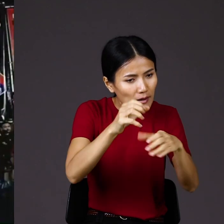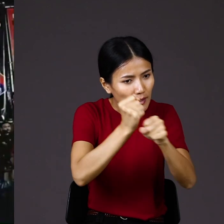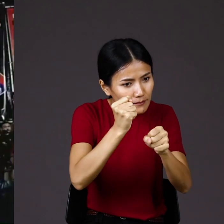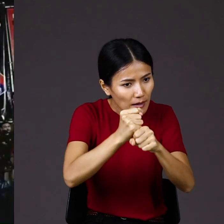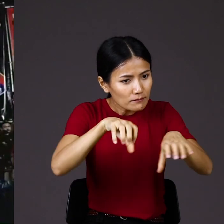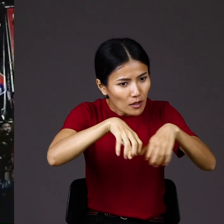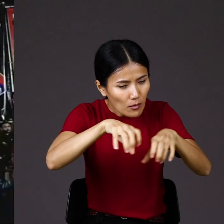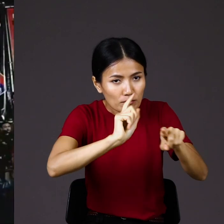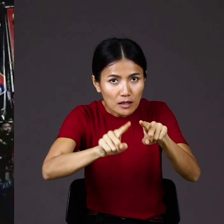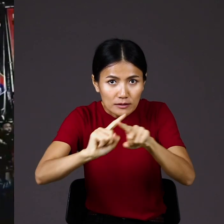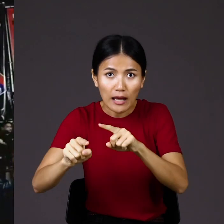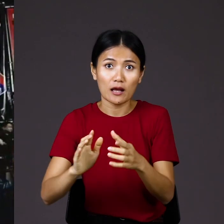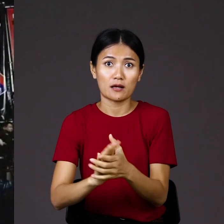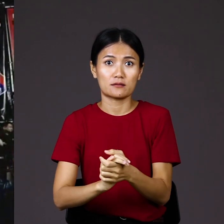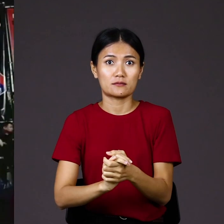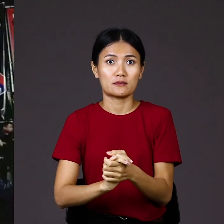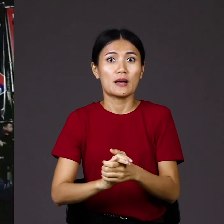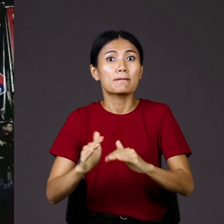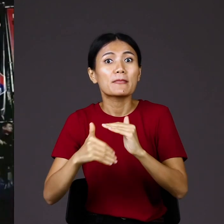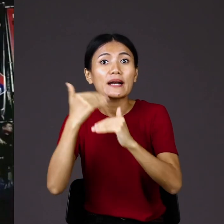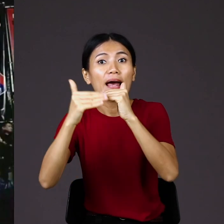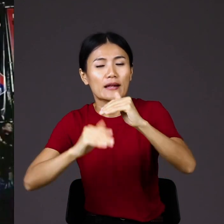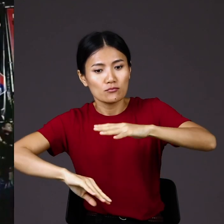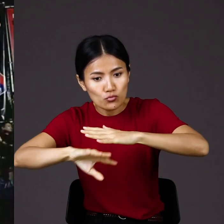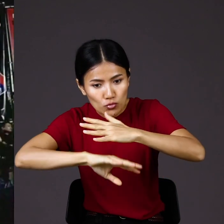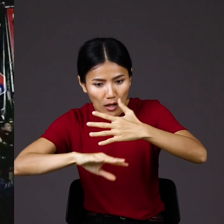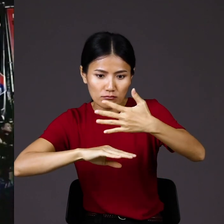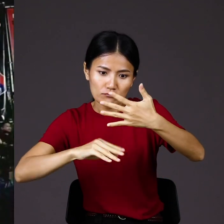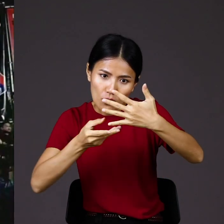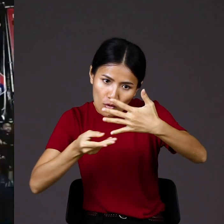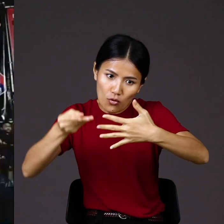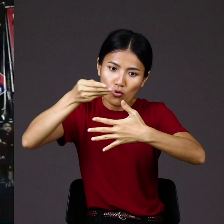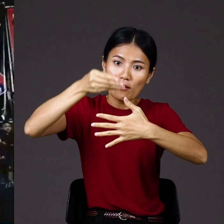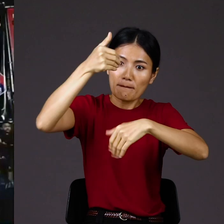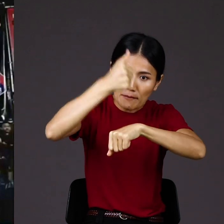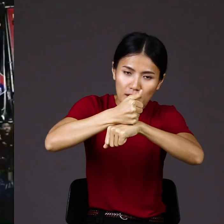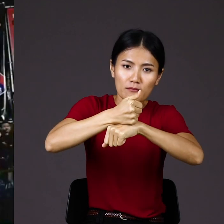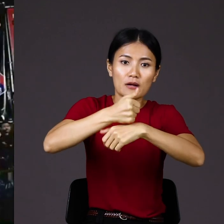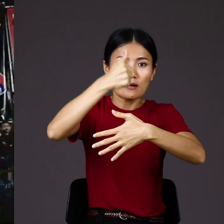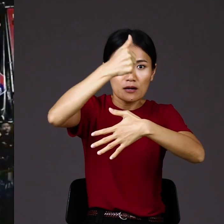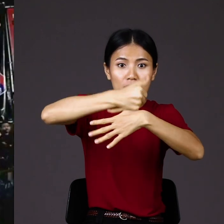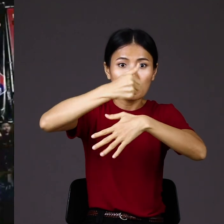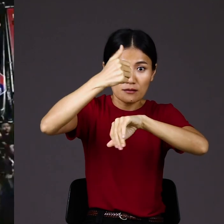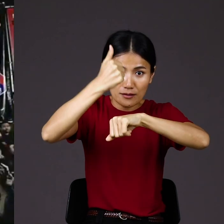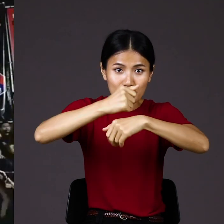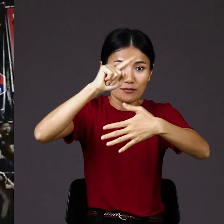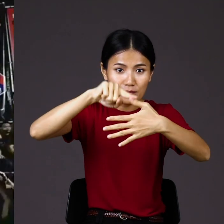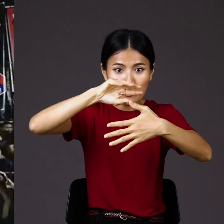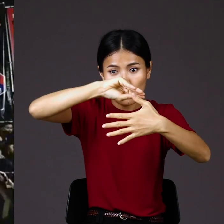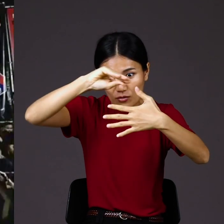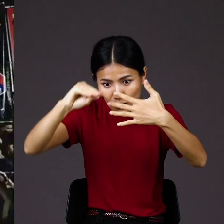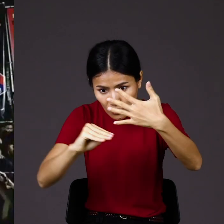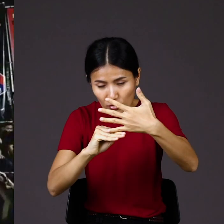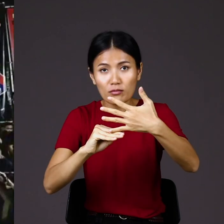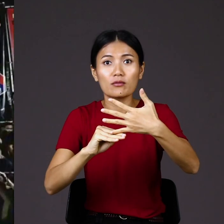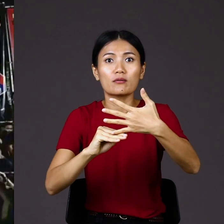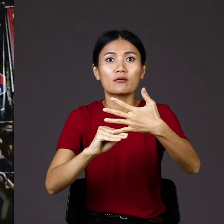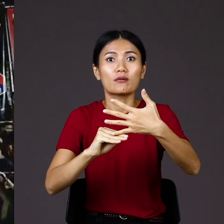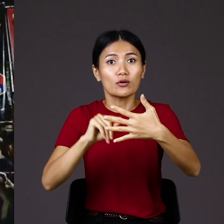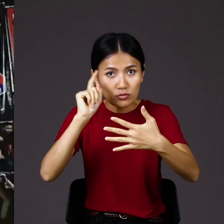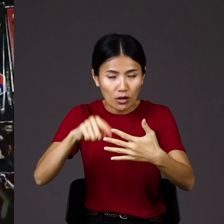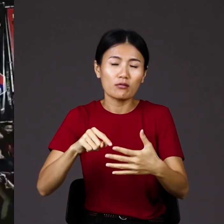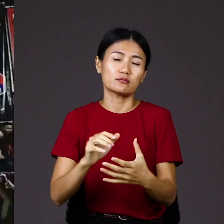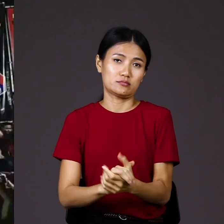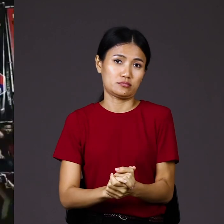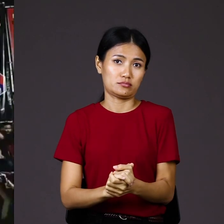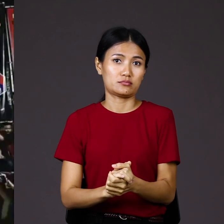าดังนั้นต้องทำจากล่างขึ้นบนทำจากบนลงล่างเลือกพวกเราคณะก้าวหน้าที่นี่ท่